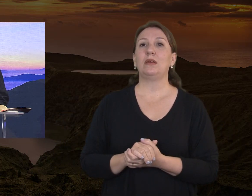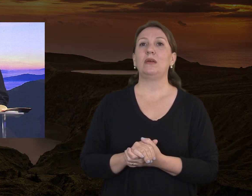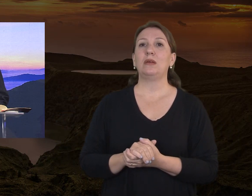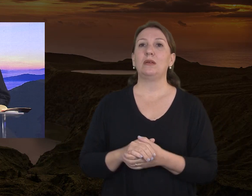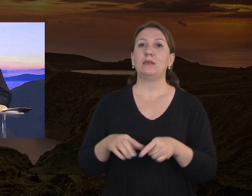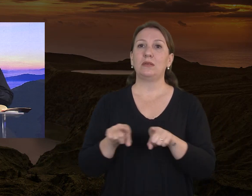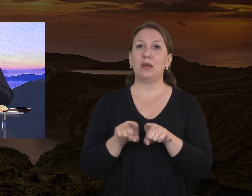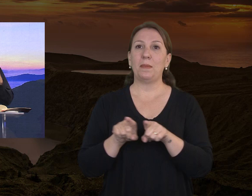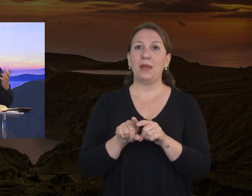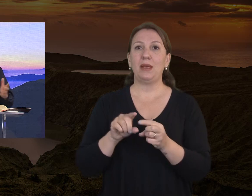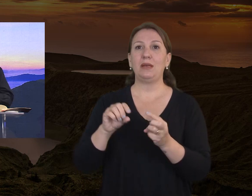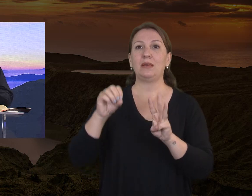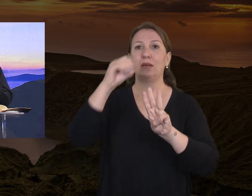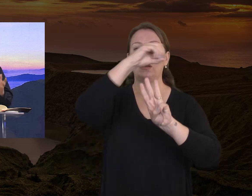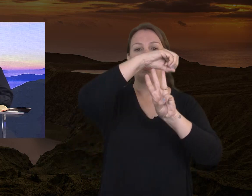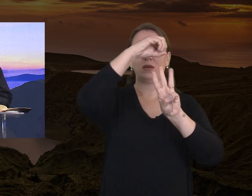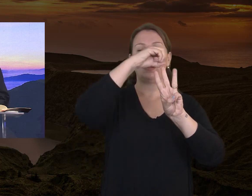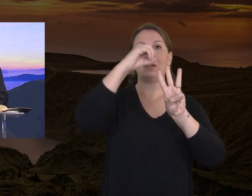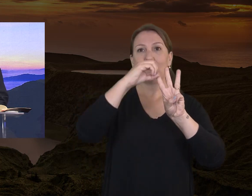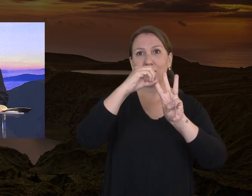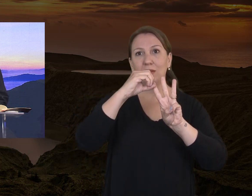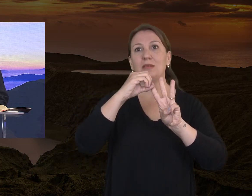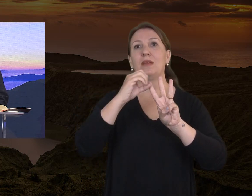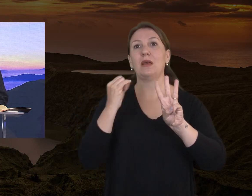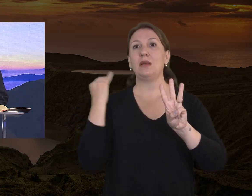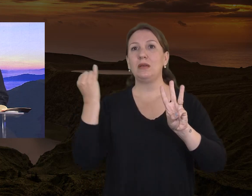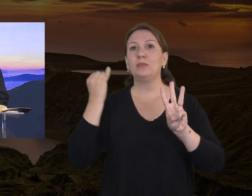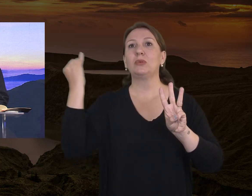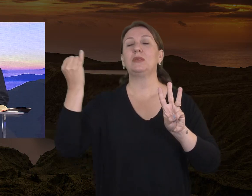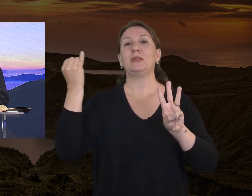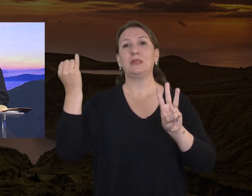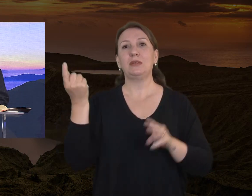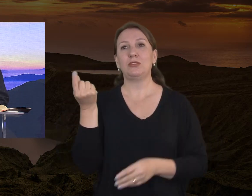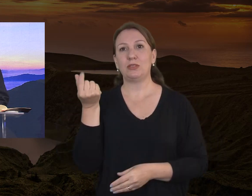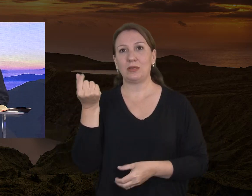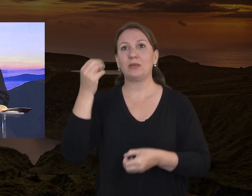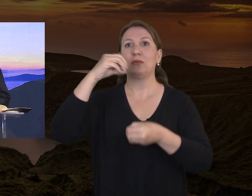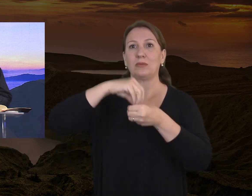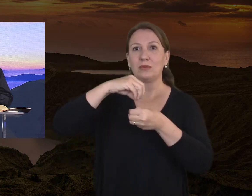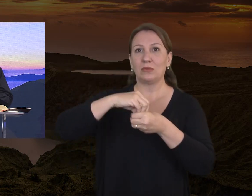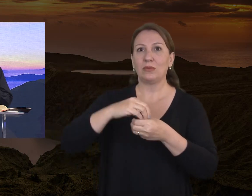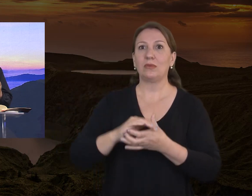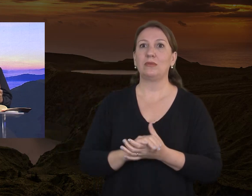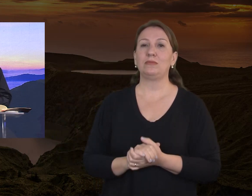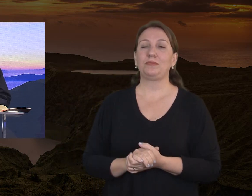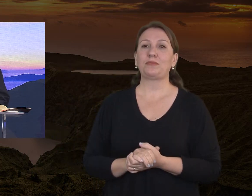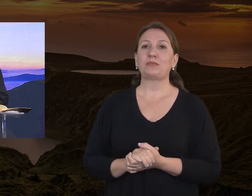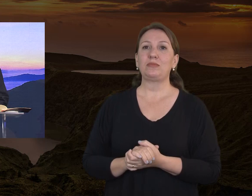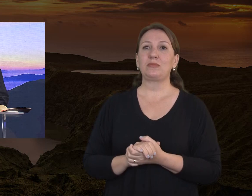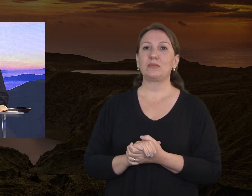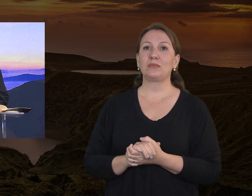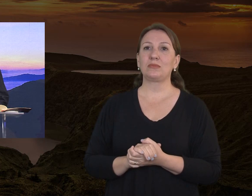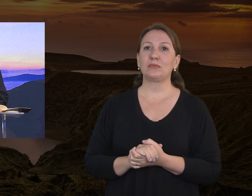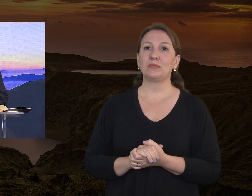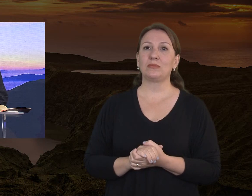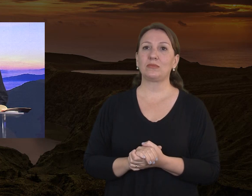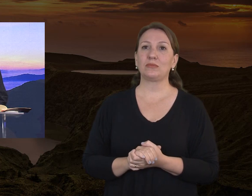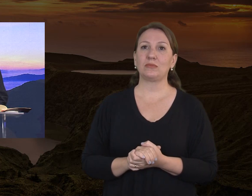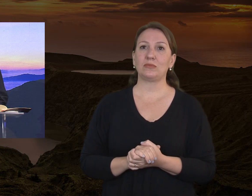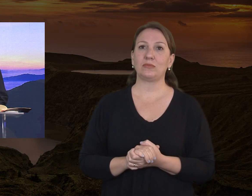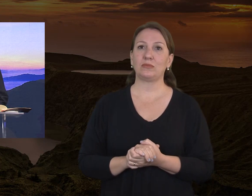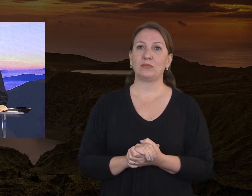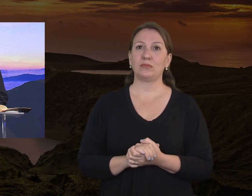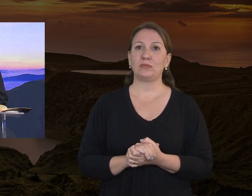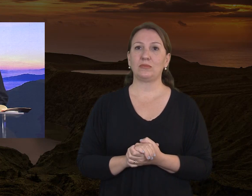nessa pandemia tem nos ajudado tanto com a transmissão das mensagens, né, e todo mais que